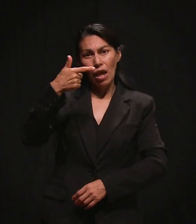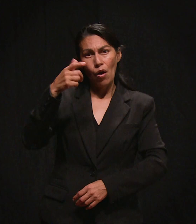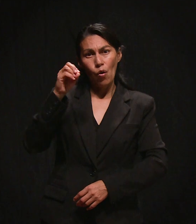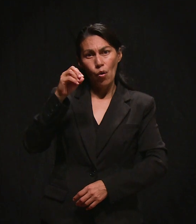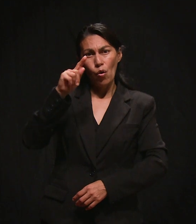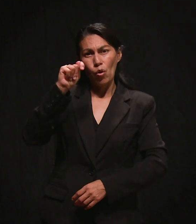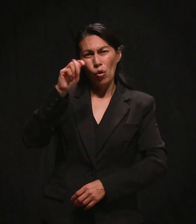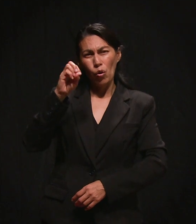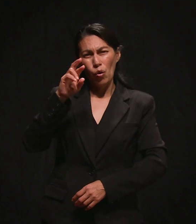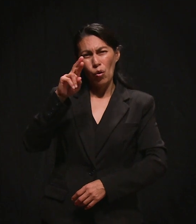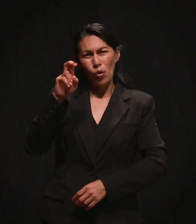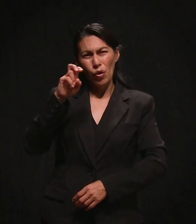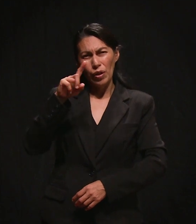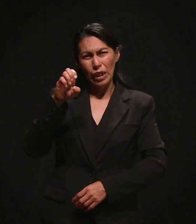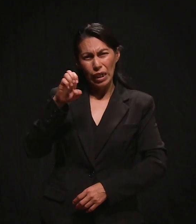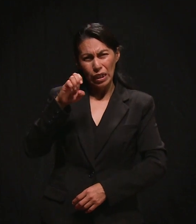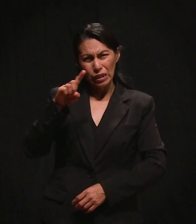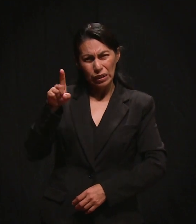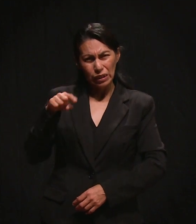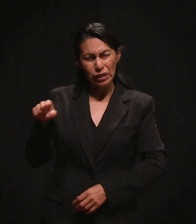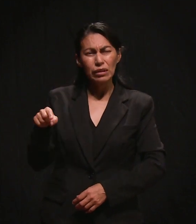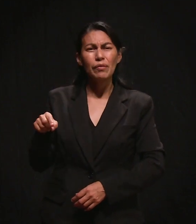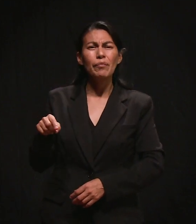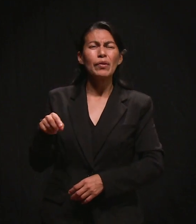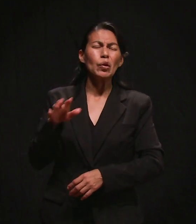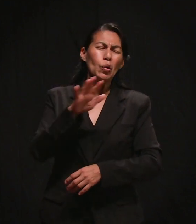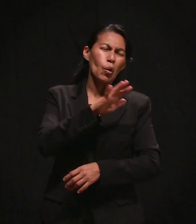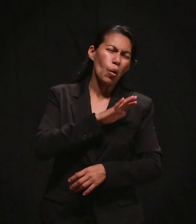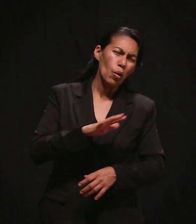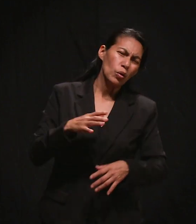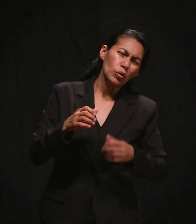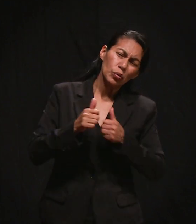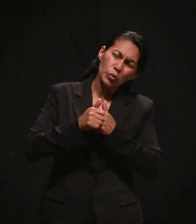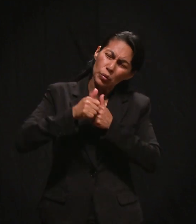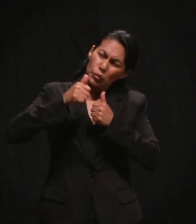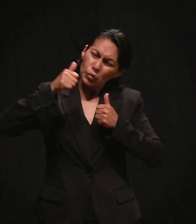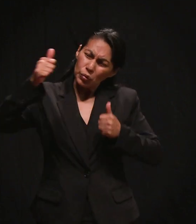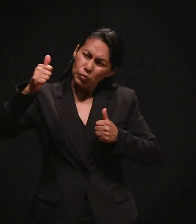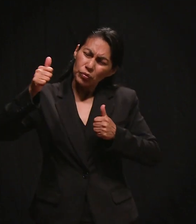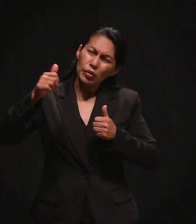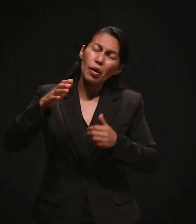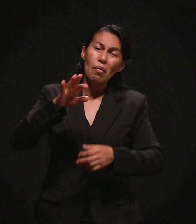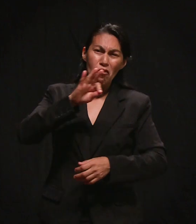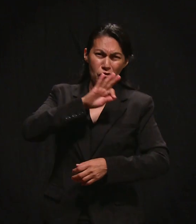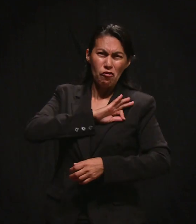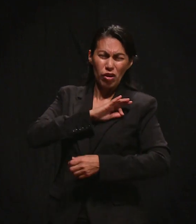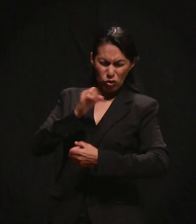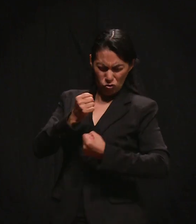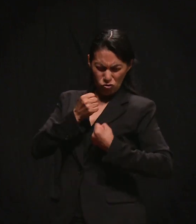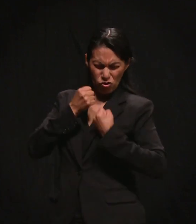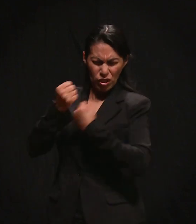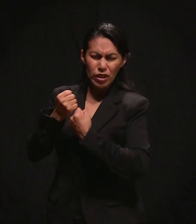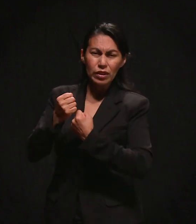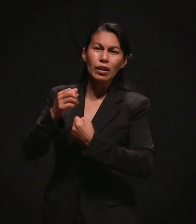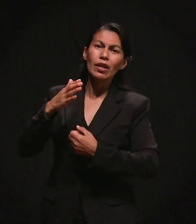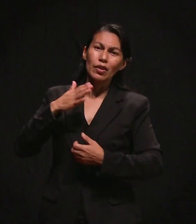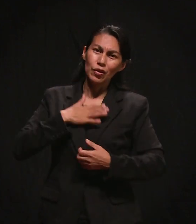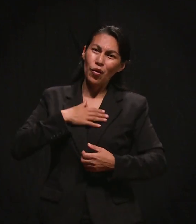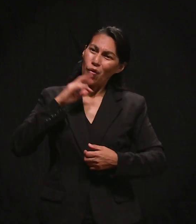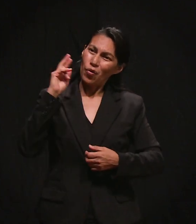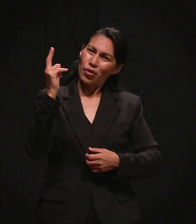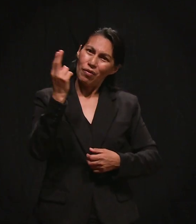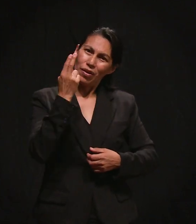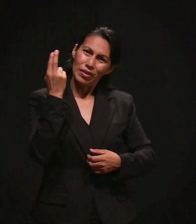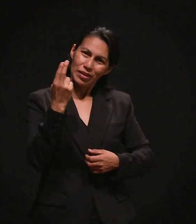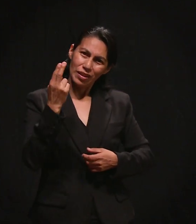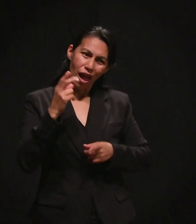iglesia. Quisiera que Dios incremente mi fe para soportar todas las pruebas y que me permita regresar a la universidad